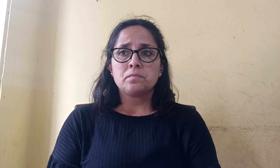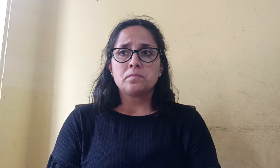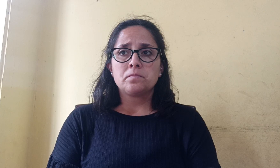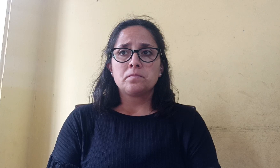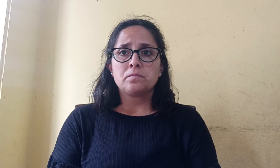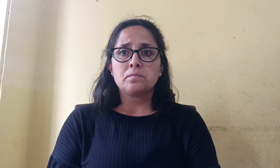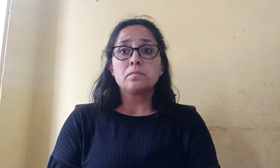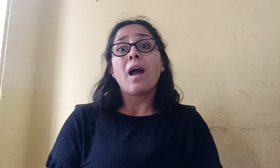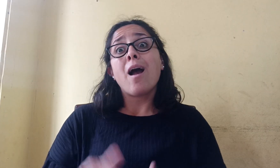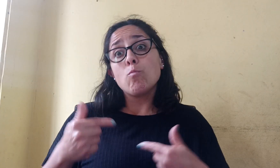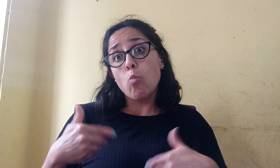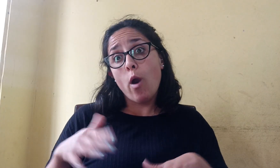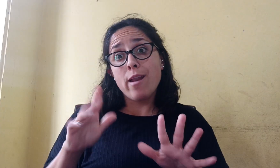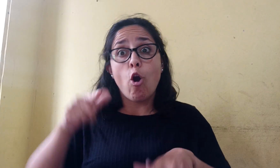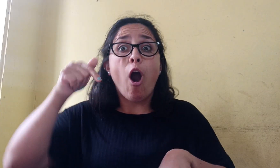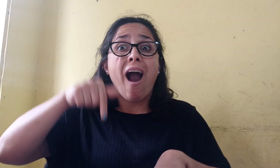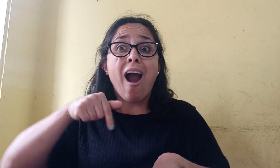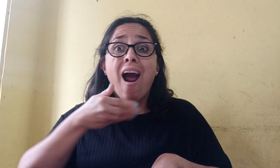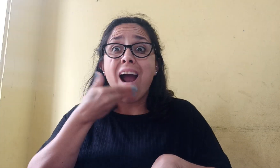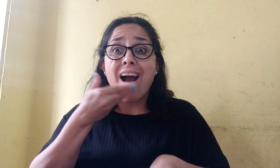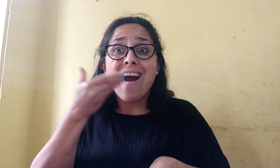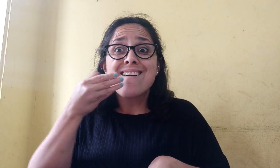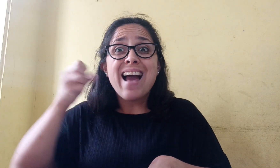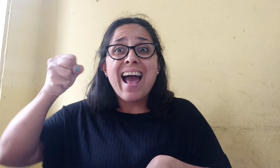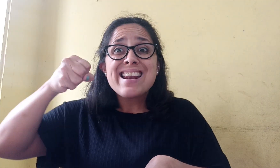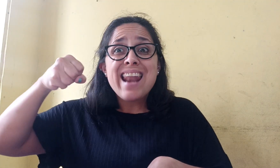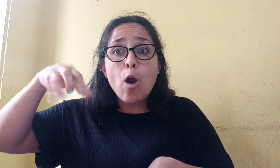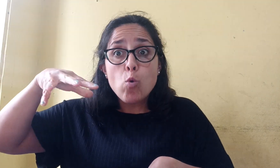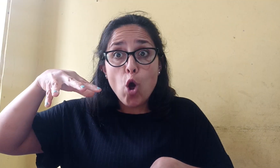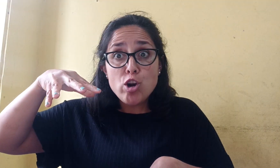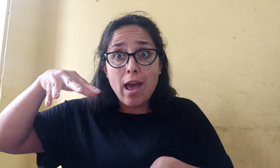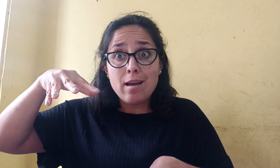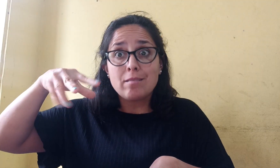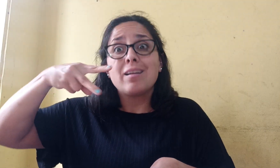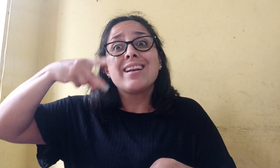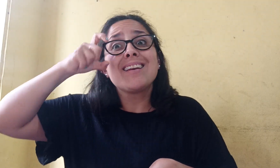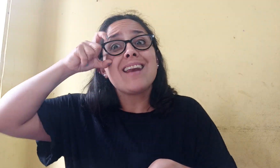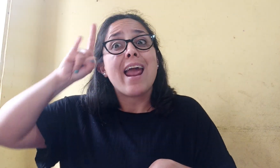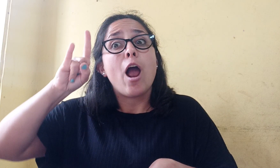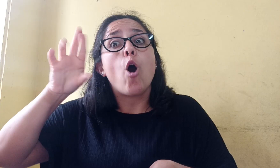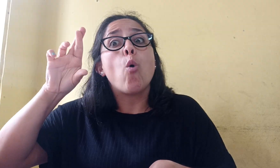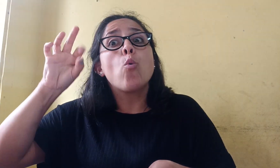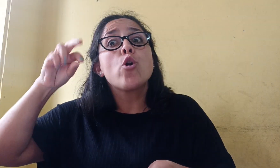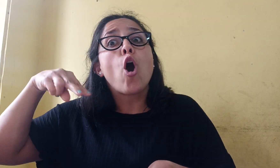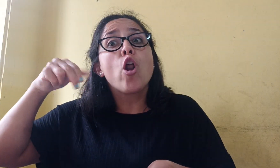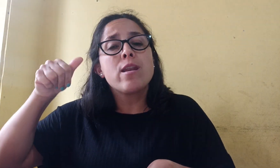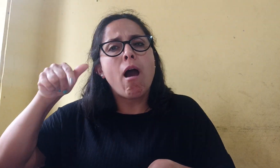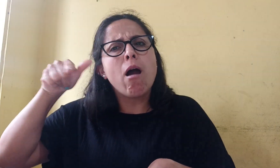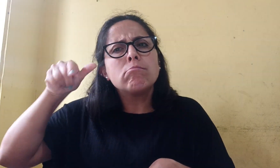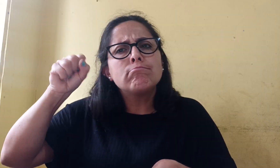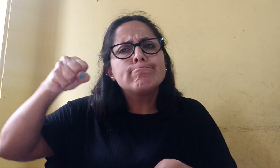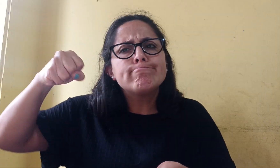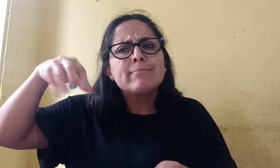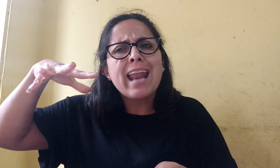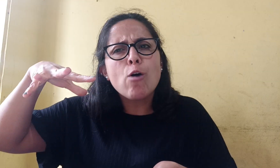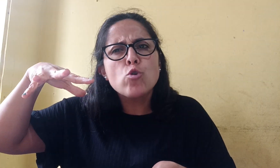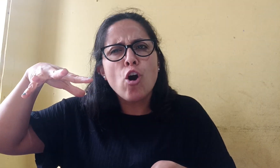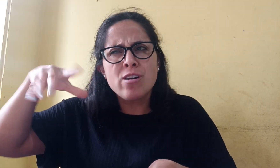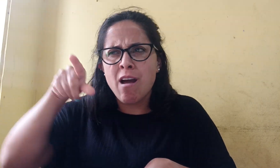Bueno, vamos con la neurona, y acá tenemos un neuronotipo, donde podemos ver